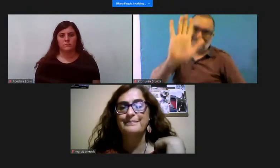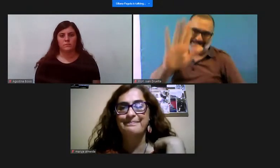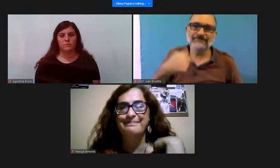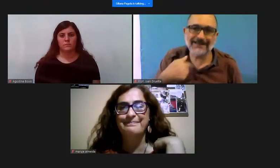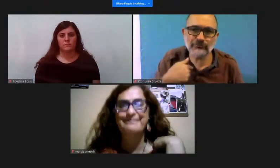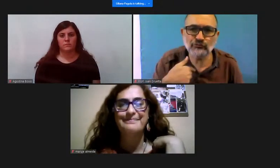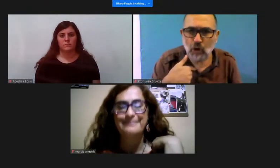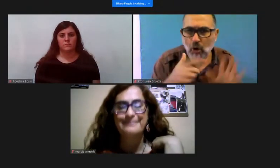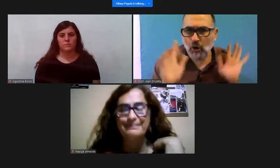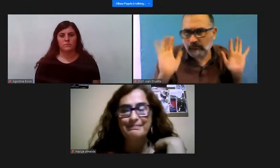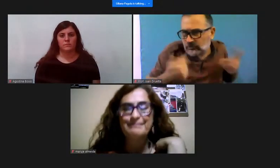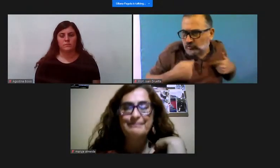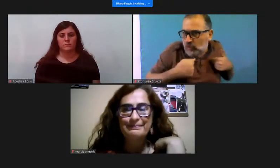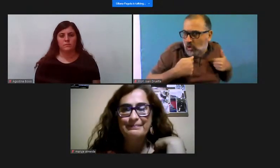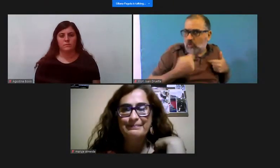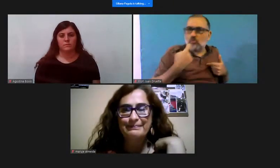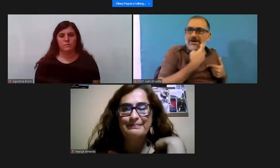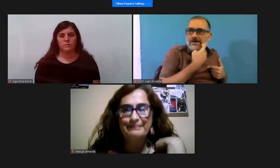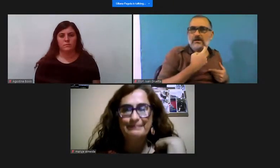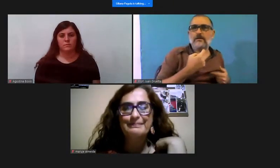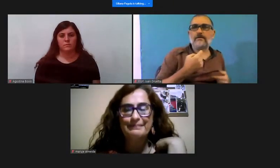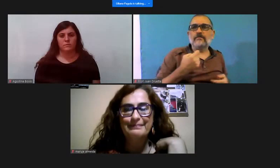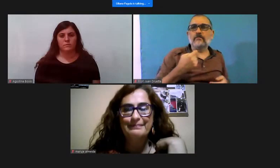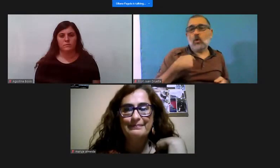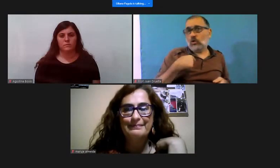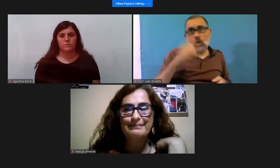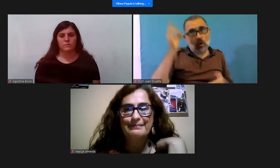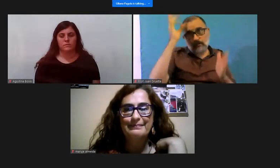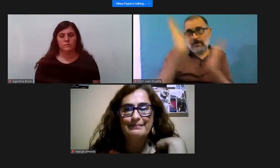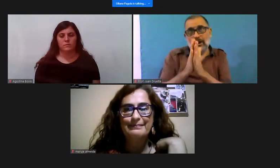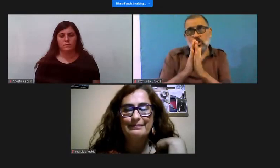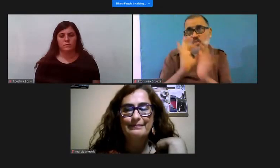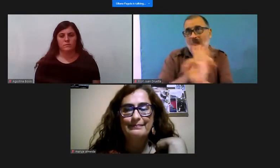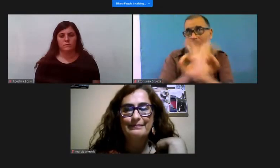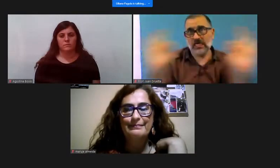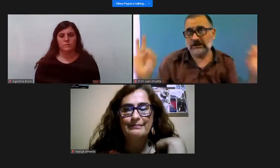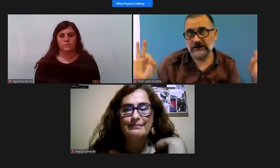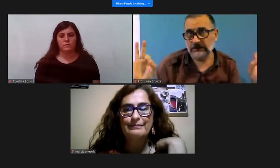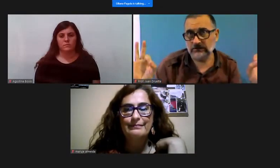porque están acostumbrados a que, a ver, yo, por ejemplo, Juan,